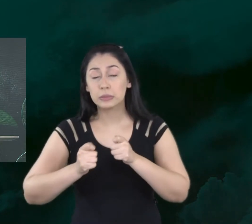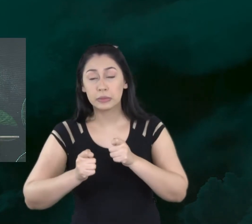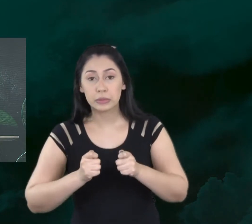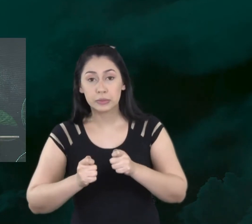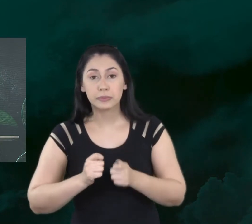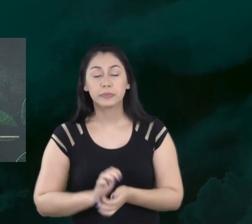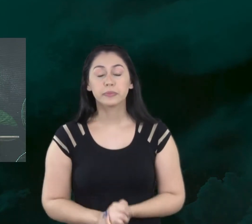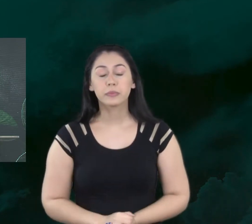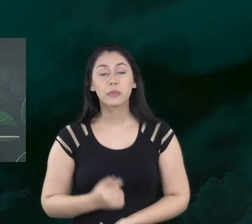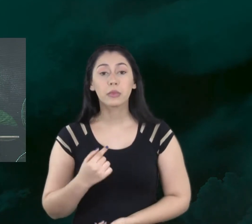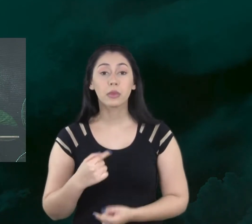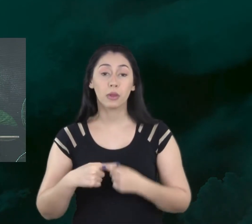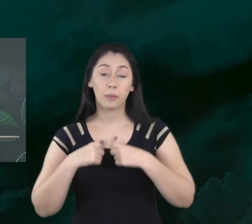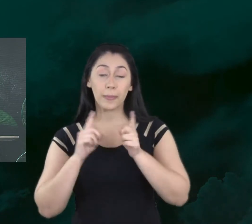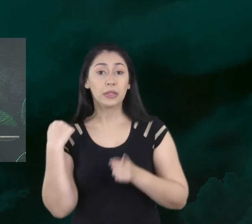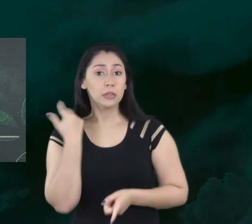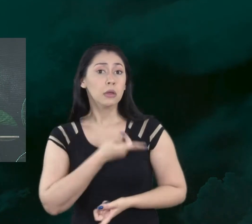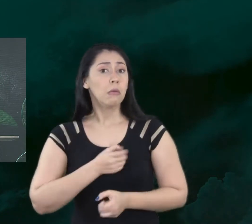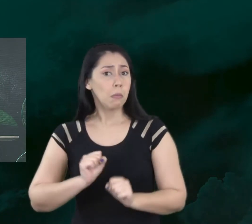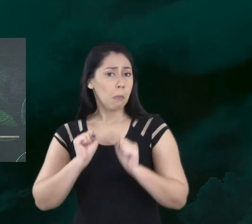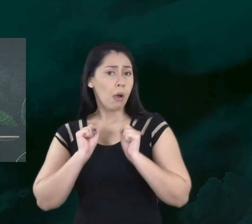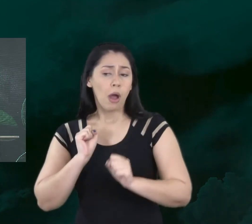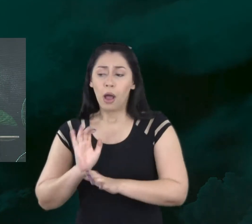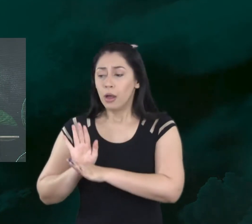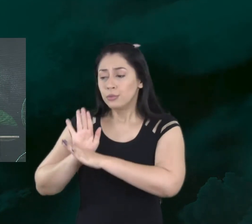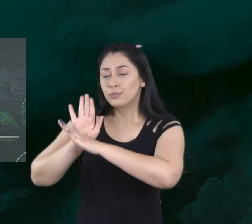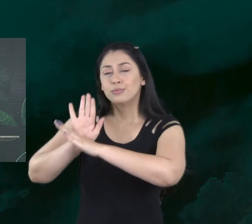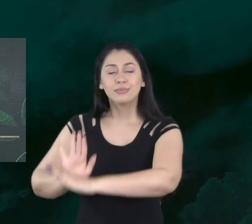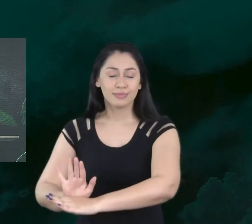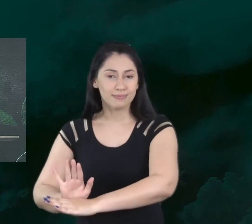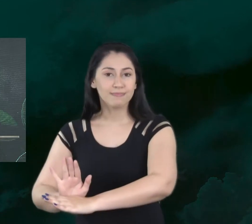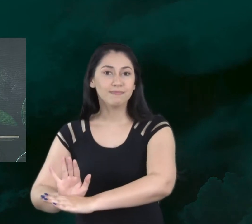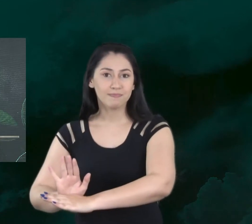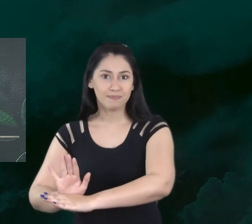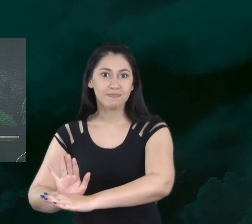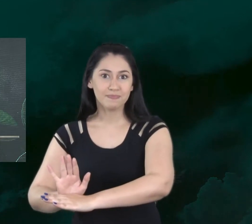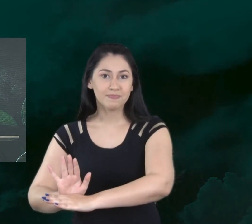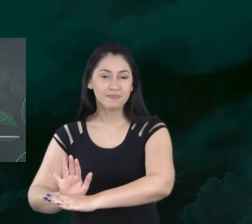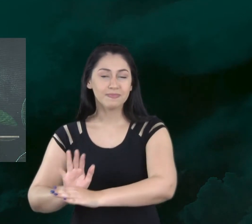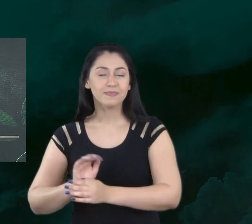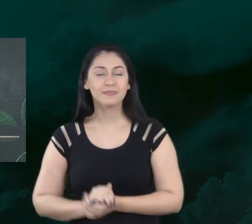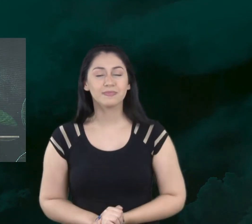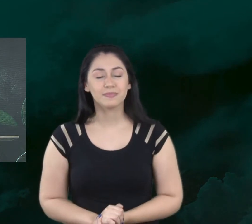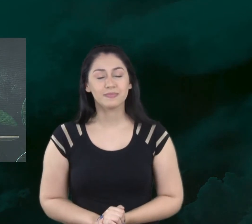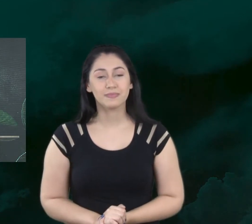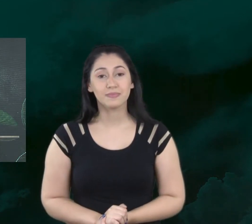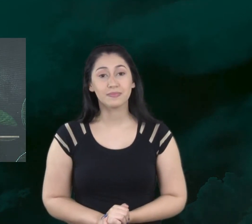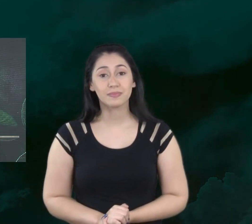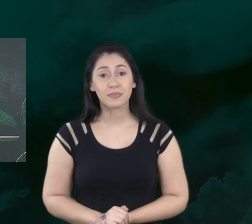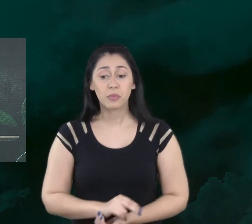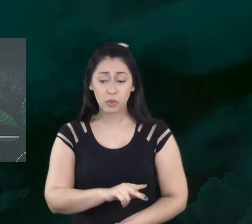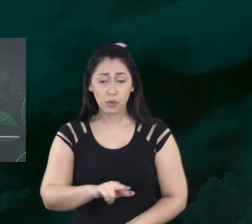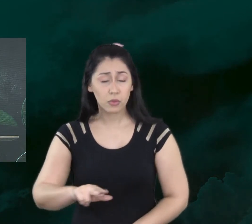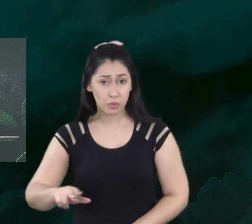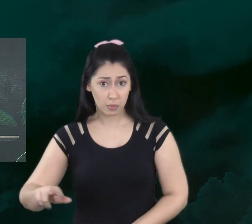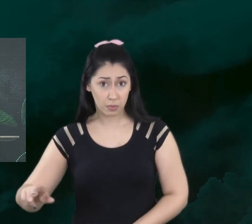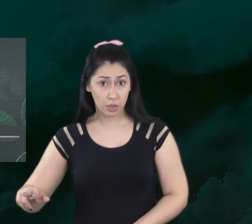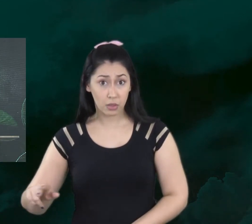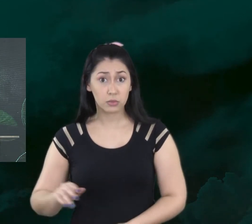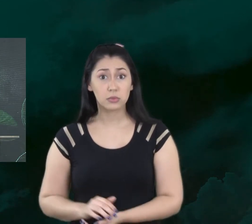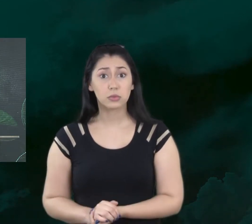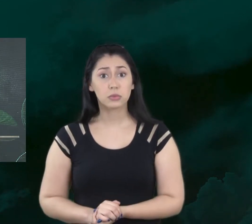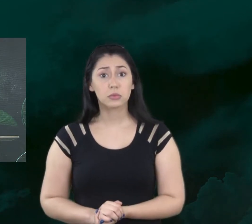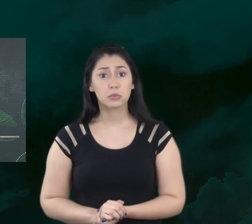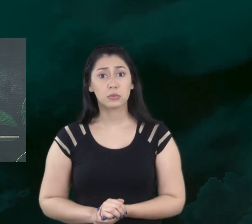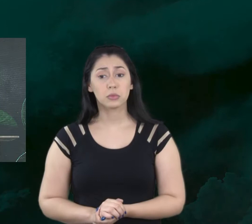nós podemos ajudá-los sim, para que os nossos irmãos, né,